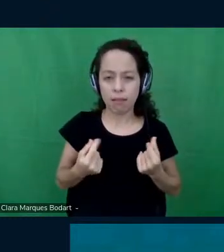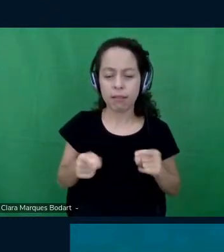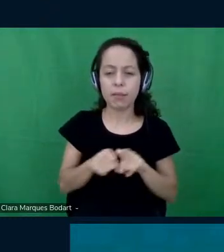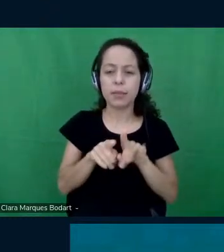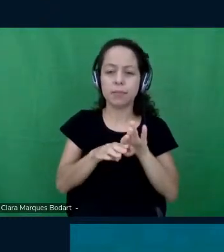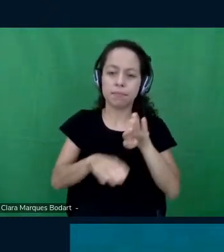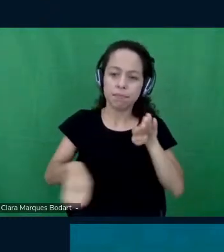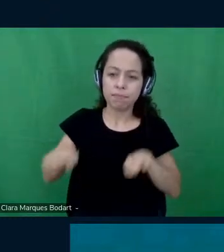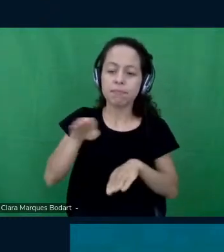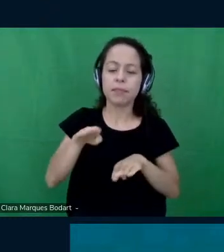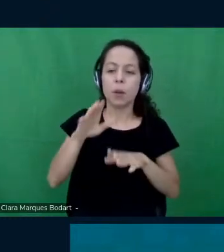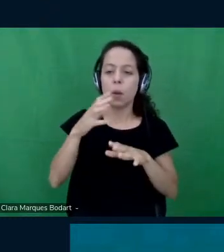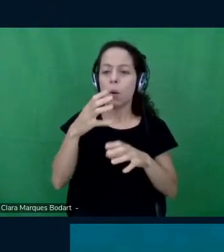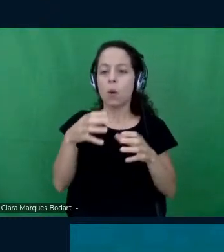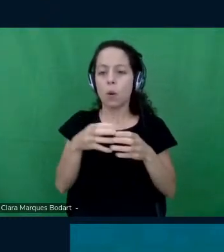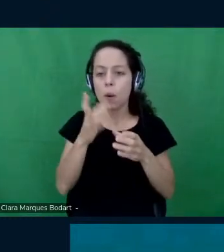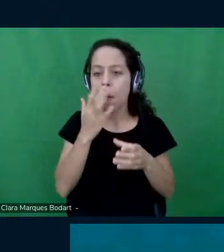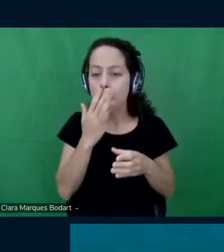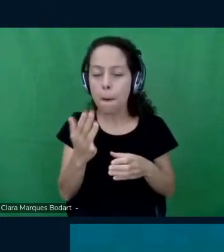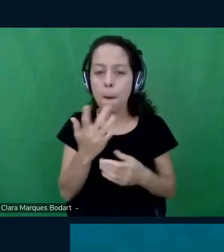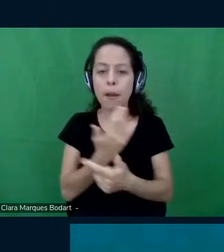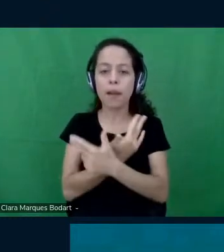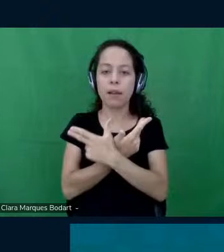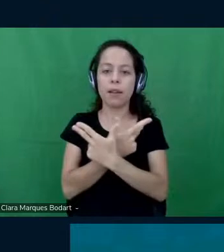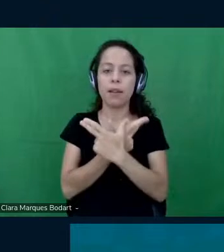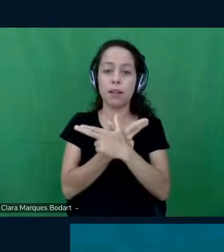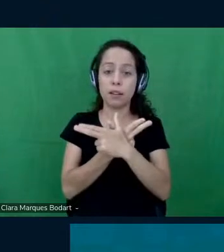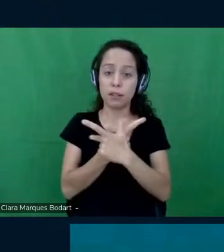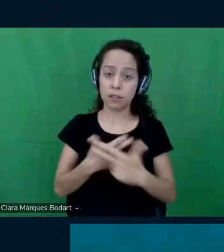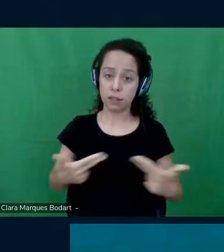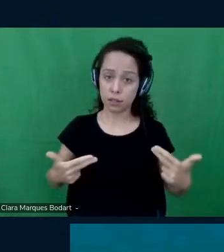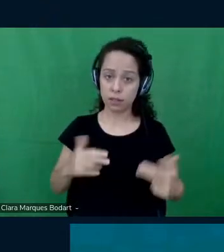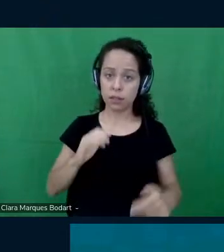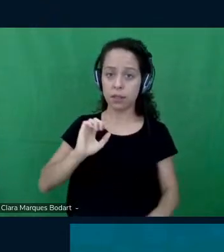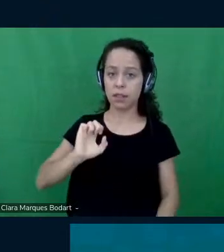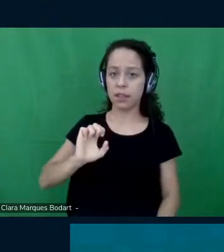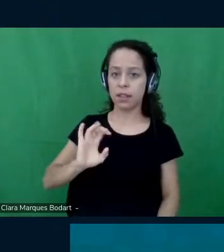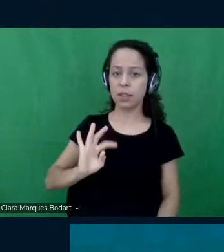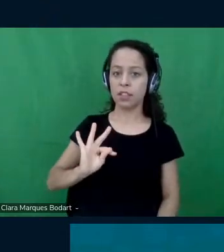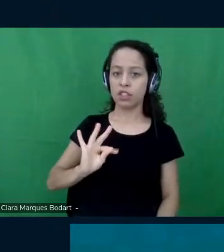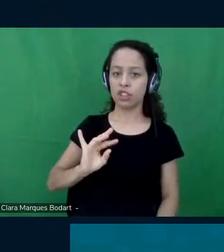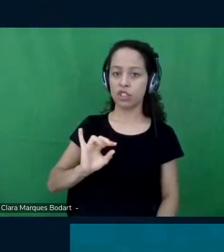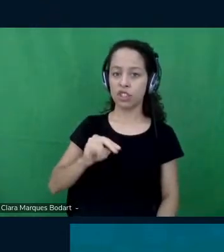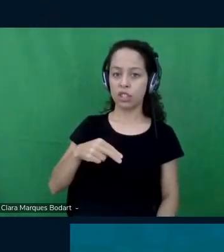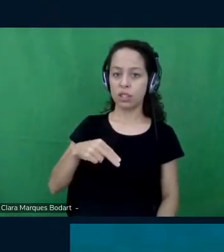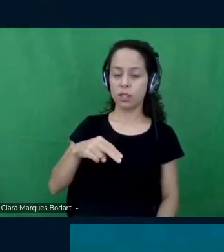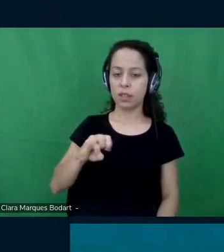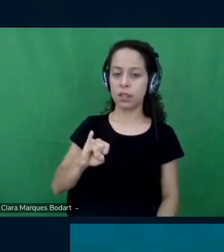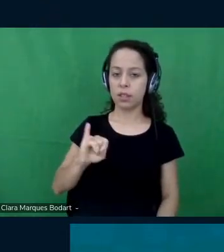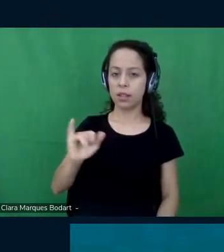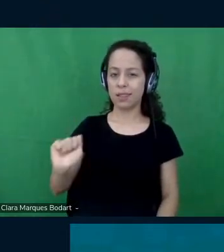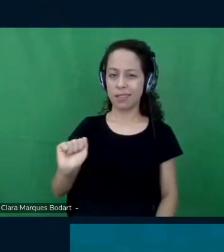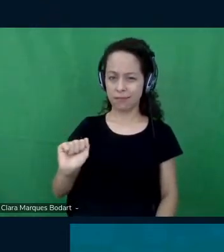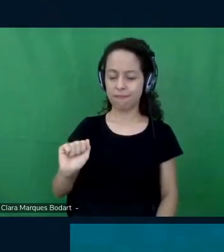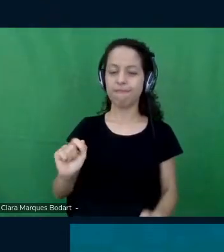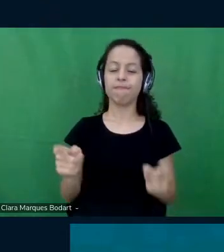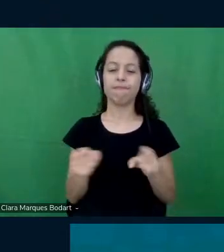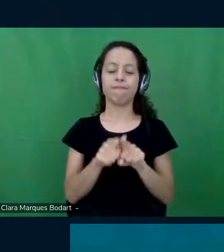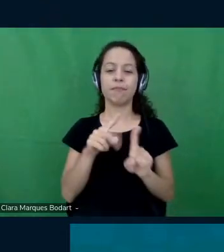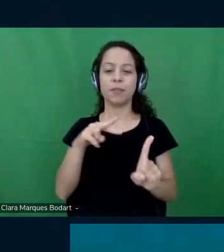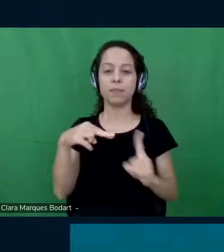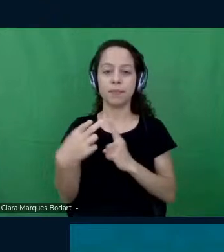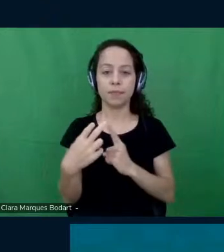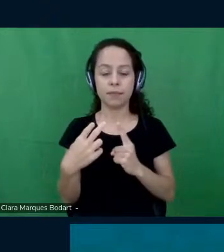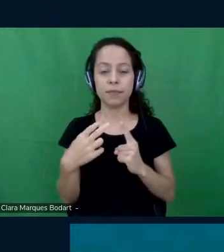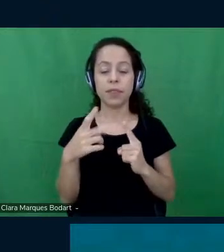raça, cor, etnia, tem a ver com as desigualdades sociais, do ponto de vista familiar, né, do